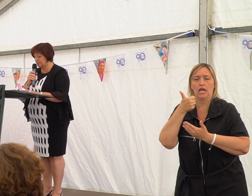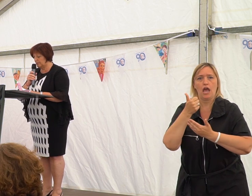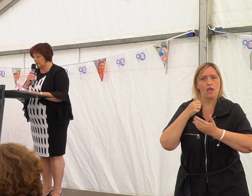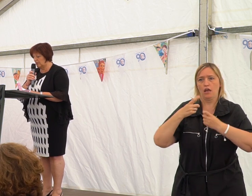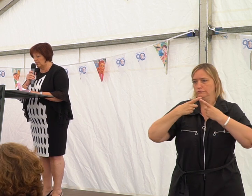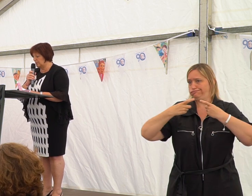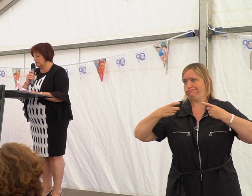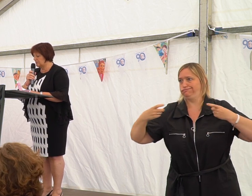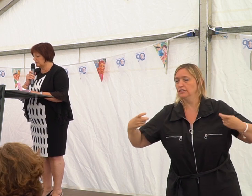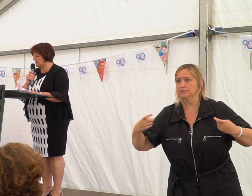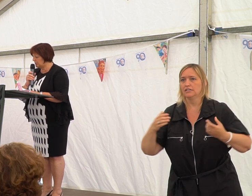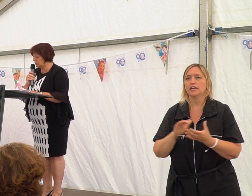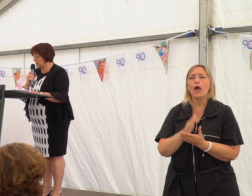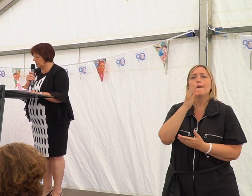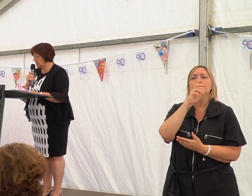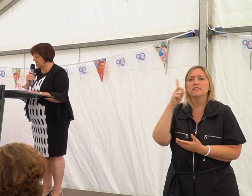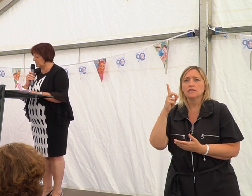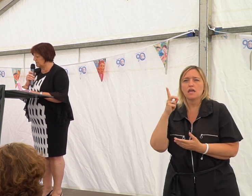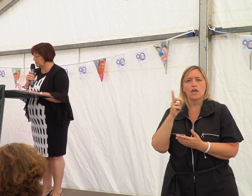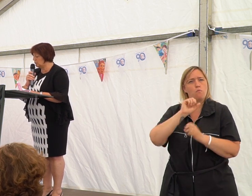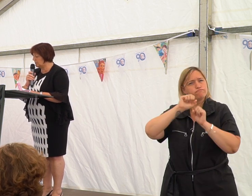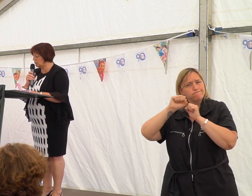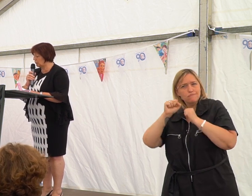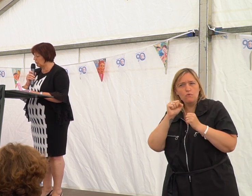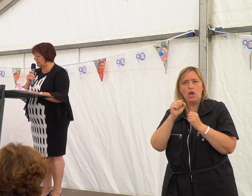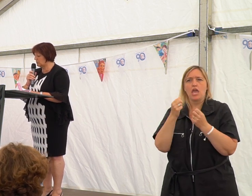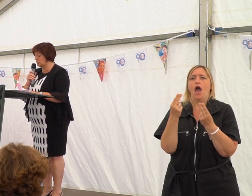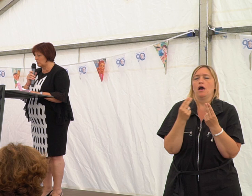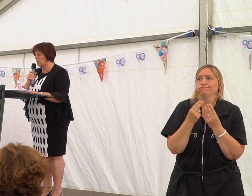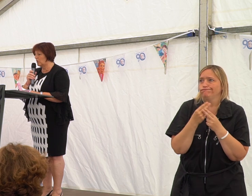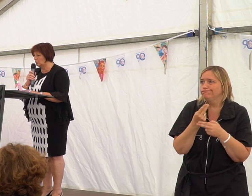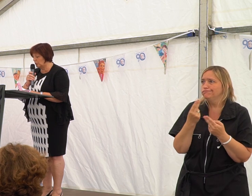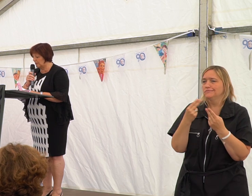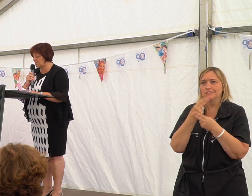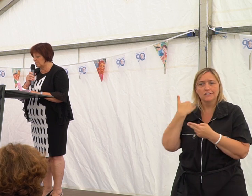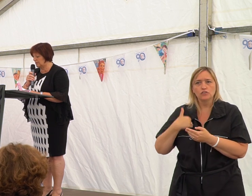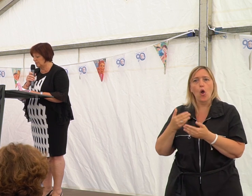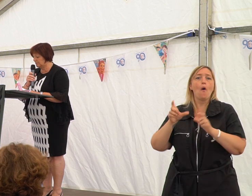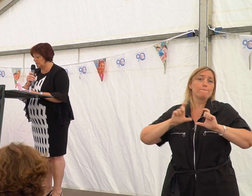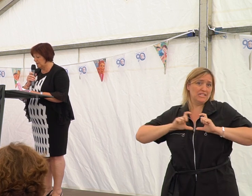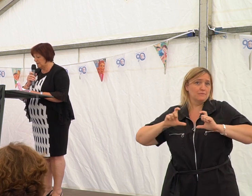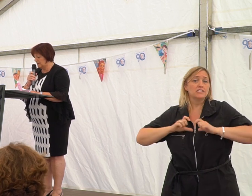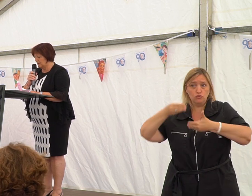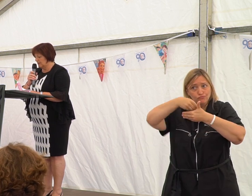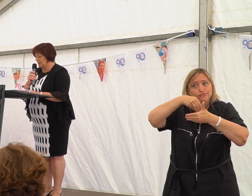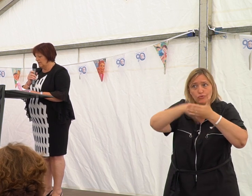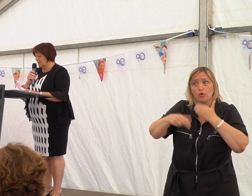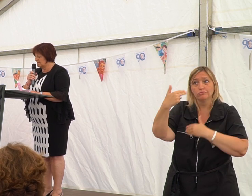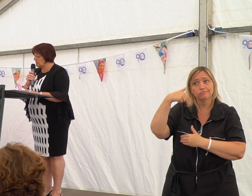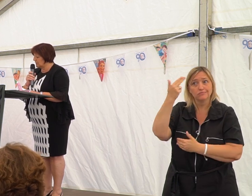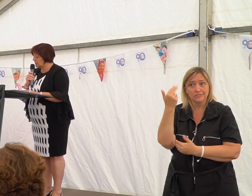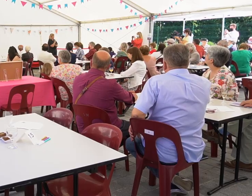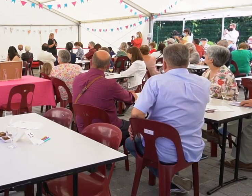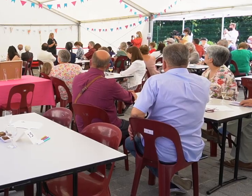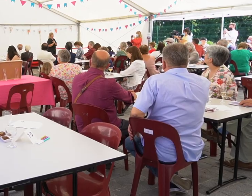variété. La BD s'est imposée grâce à ses plus illustres représentants, dont Marcel Marlier.